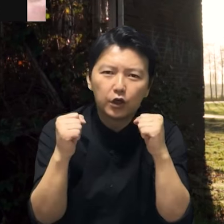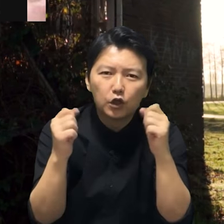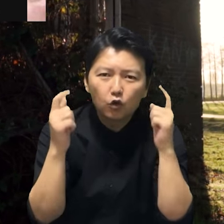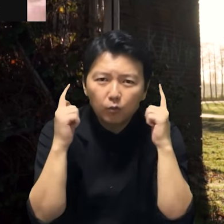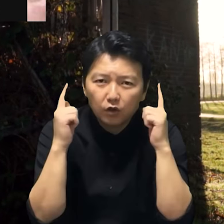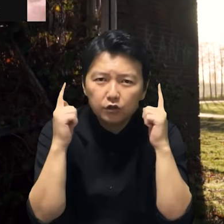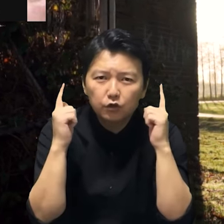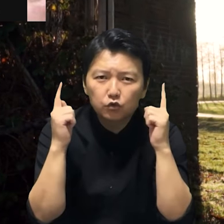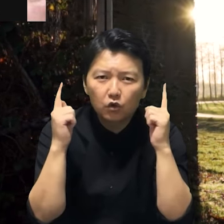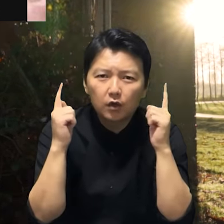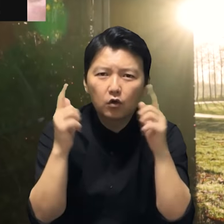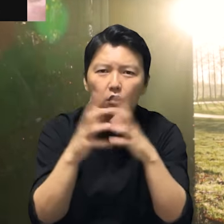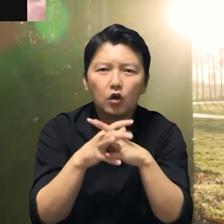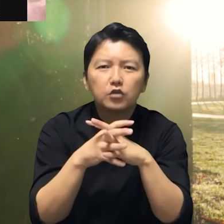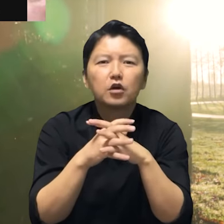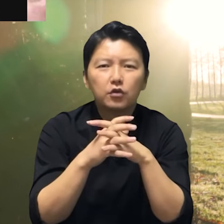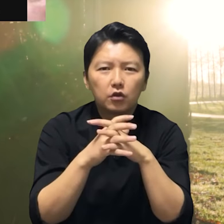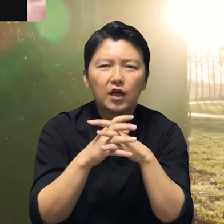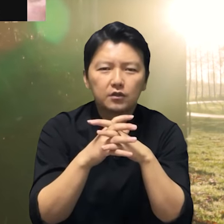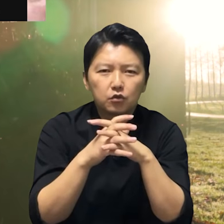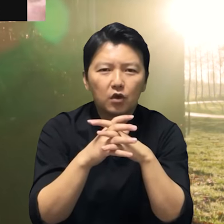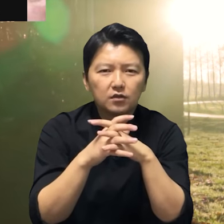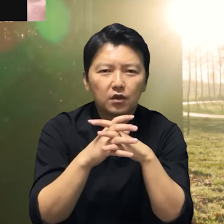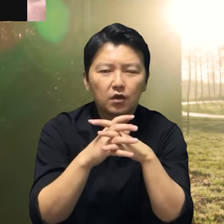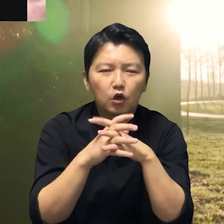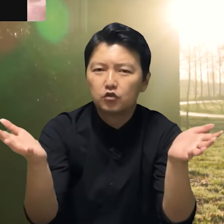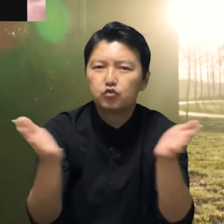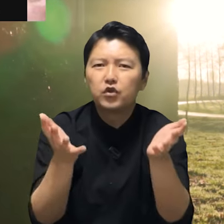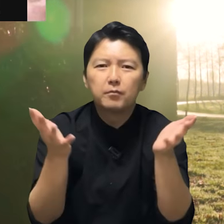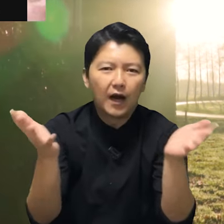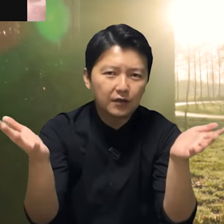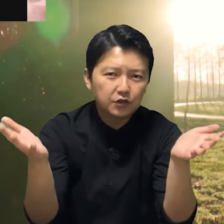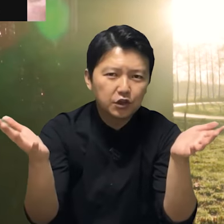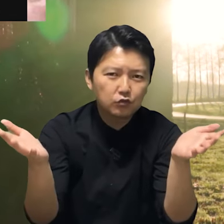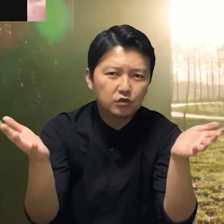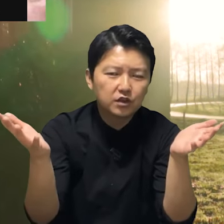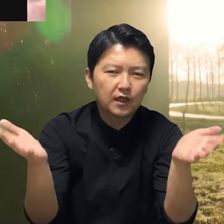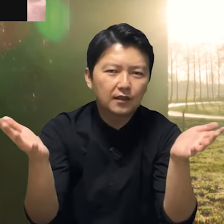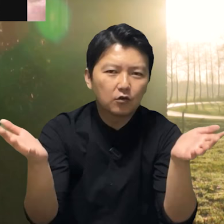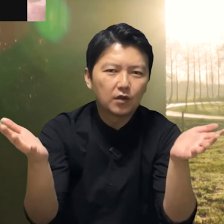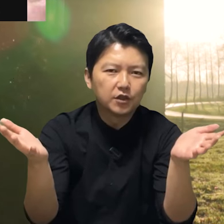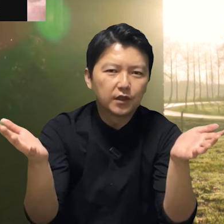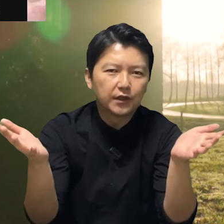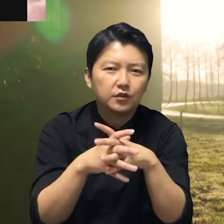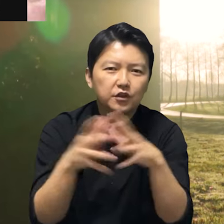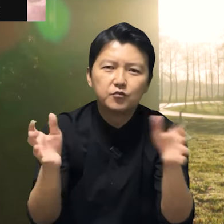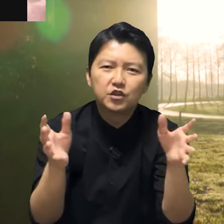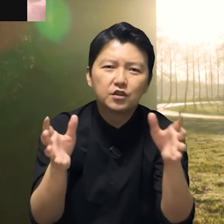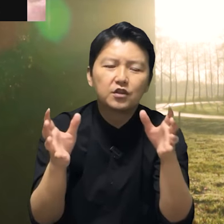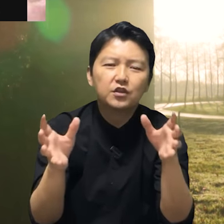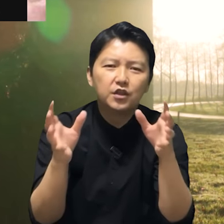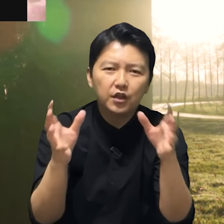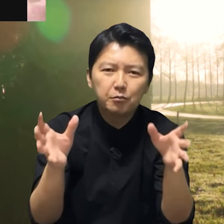또 머리도 좋았고 성격까지 좋아서 주위에 많은 친구들이 따랐다고 합니다. 심지어 그의